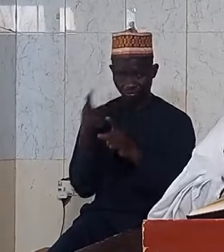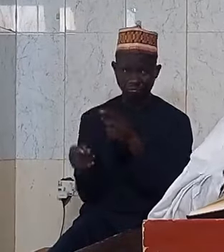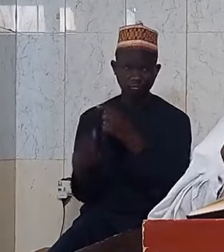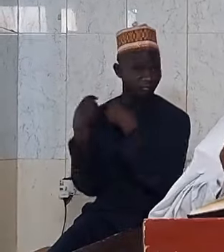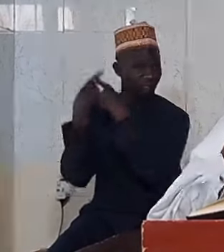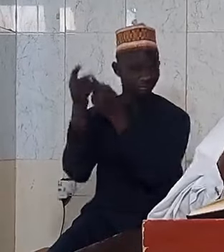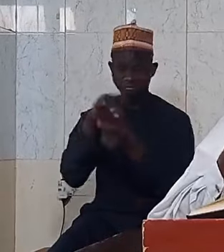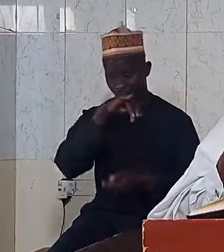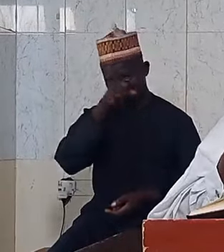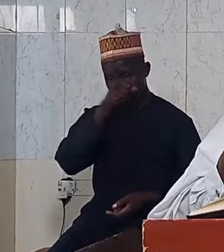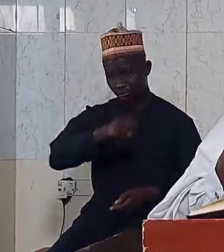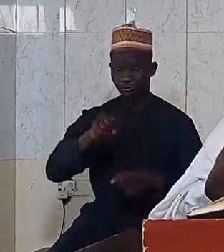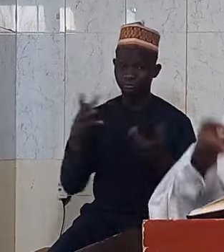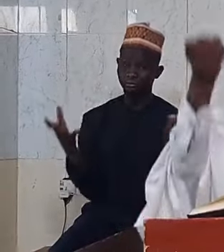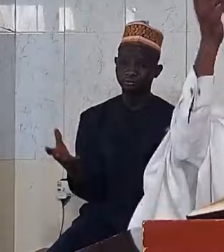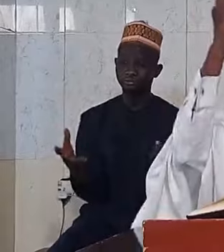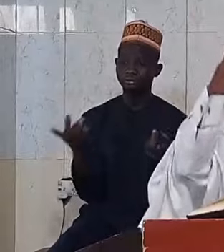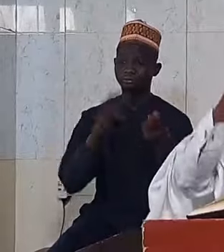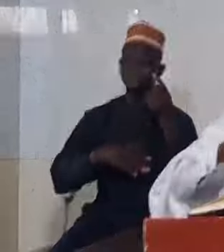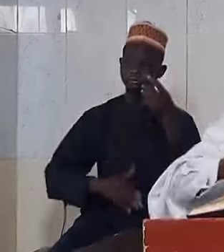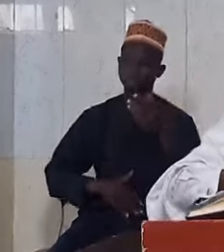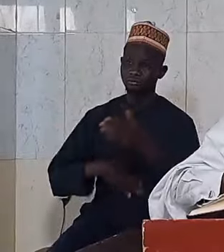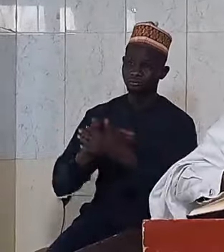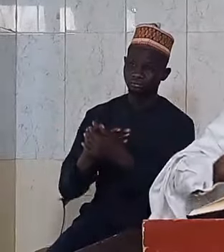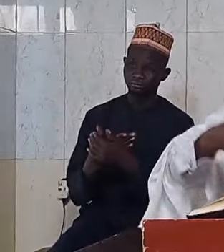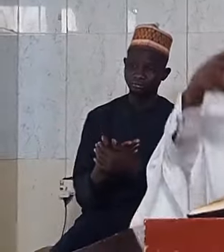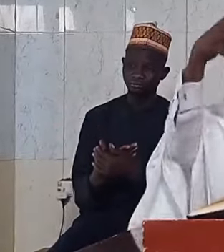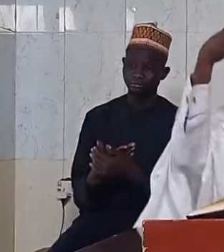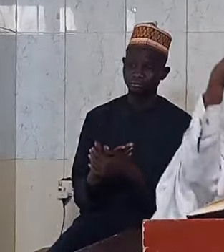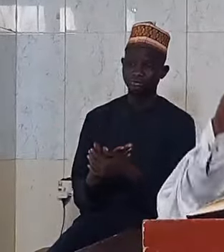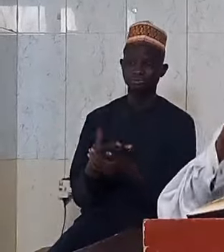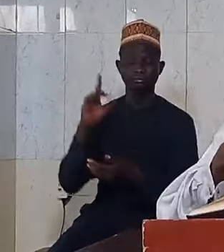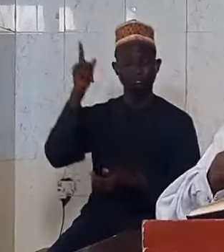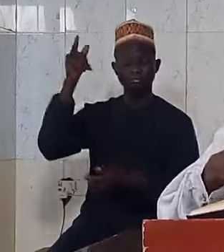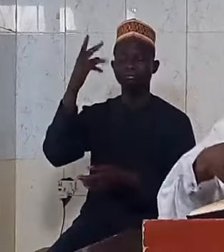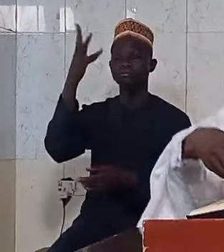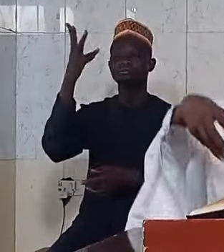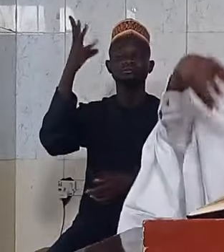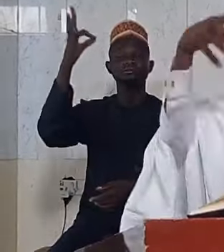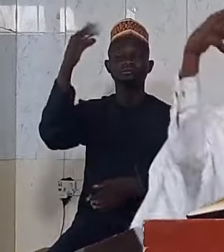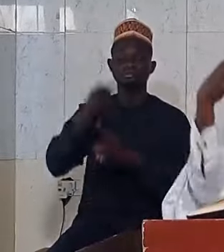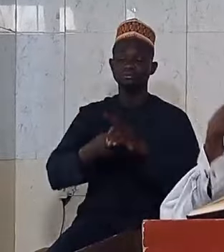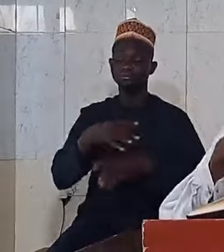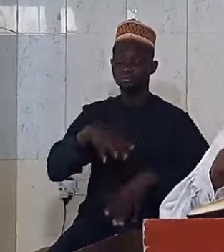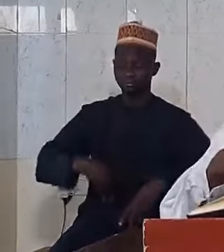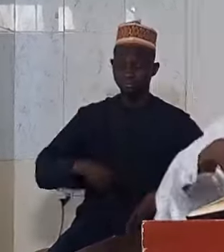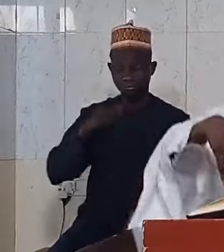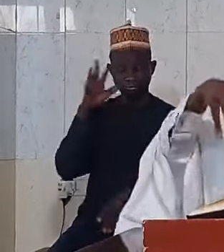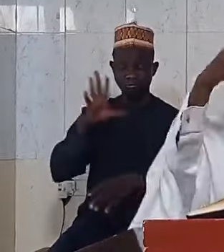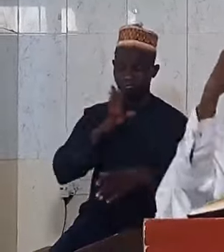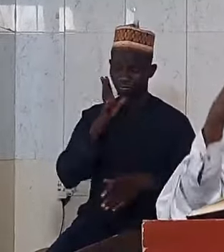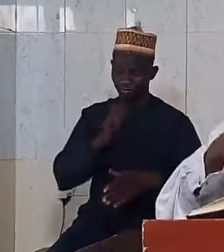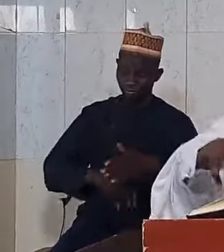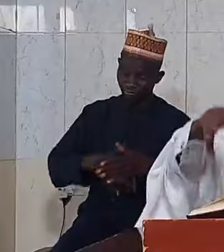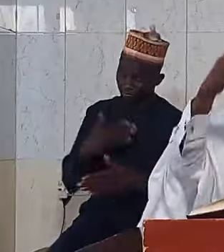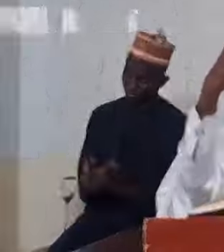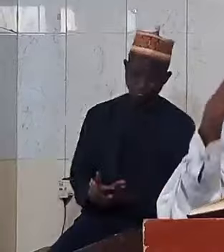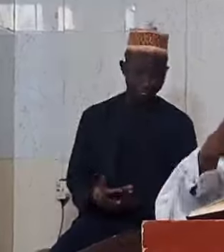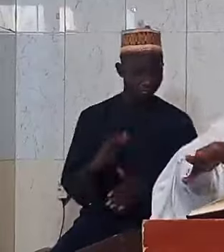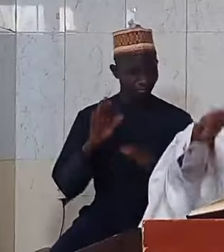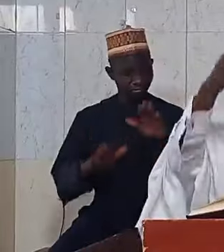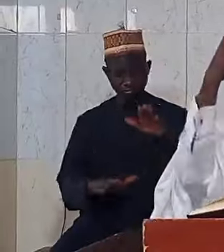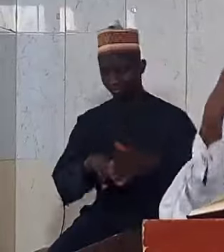tun kana dugun mani ka zo ka shiga akai ka zama menene wata tara a cikin uwa aka haife ka kana tuntube